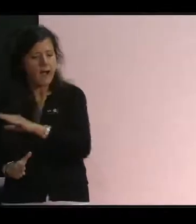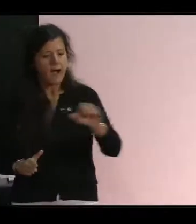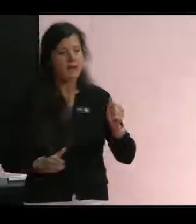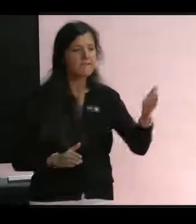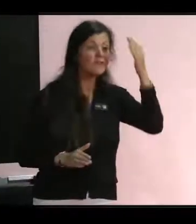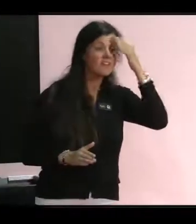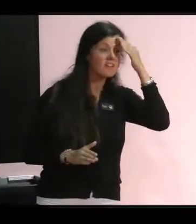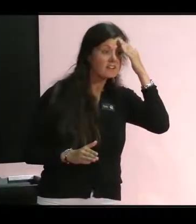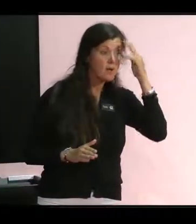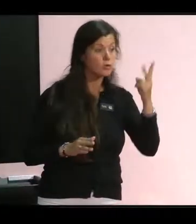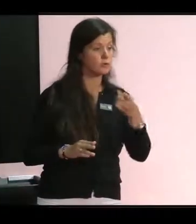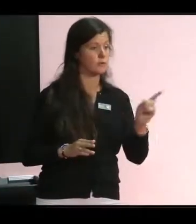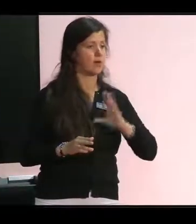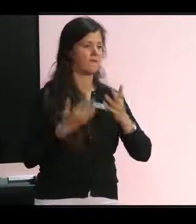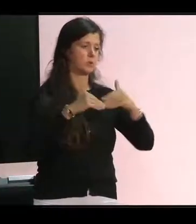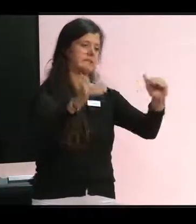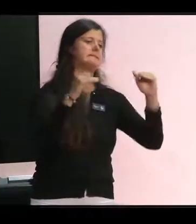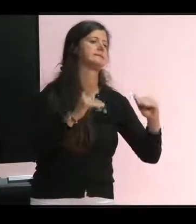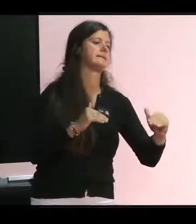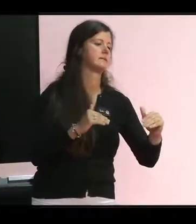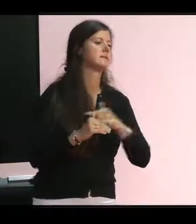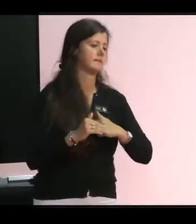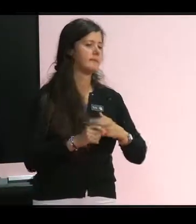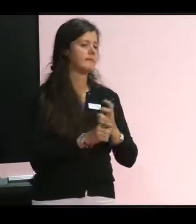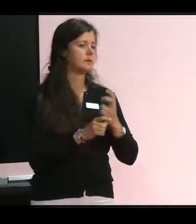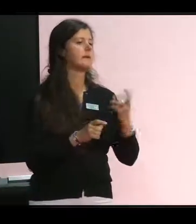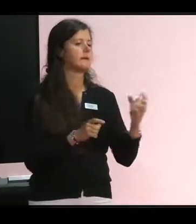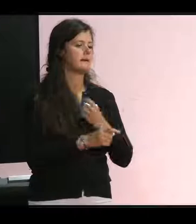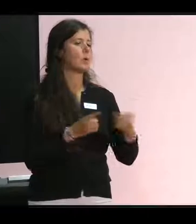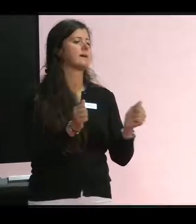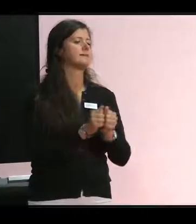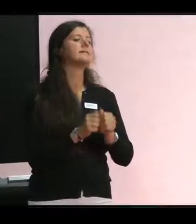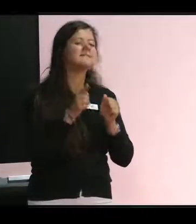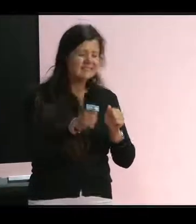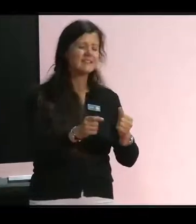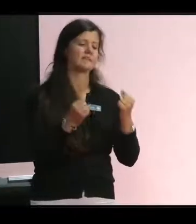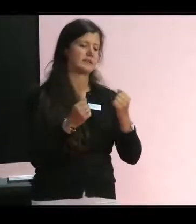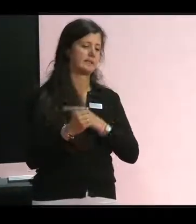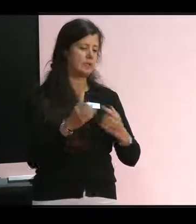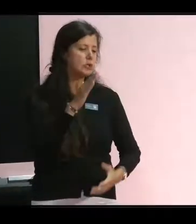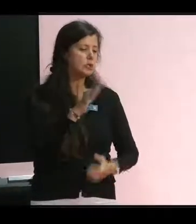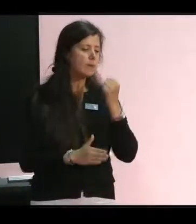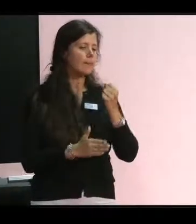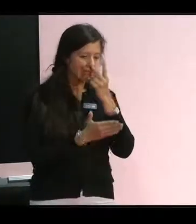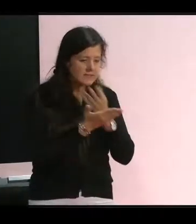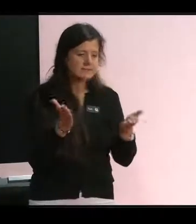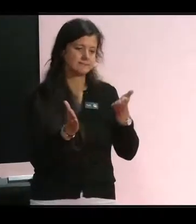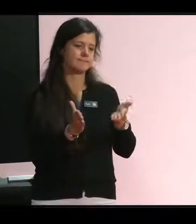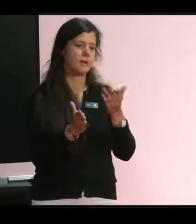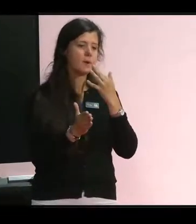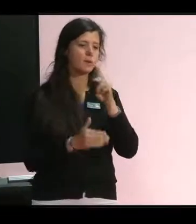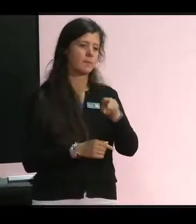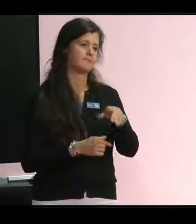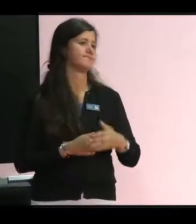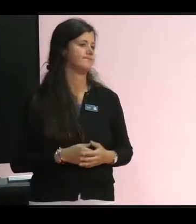evakueras. Så det är ett av de sätten som vi ser. Därför det är viktigt att vi pratar om de här frågorna.